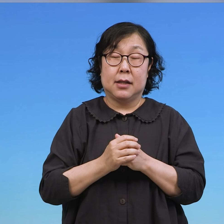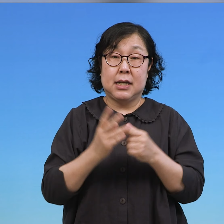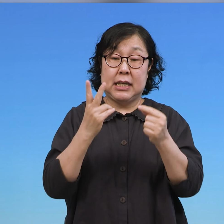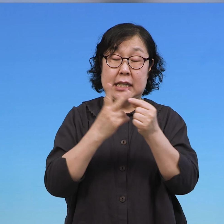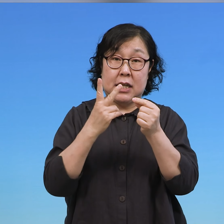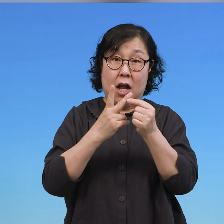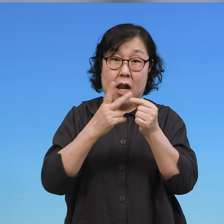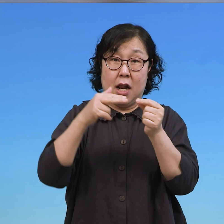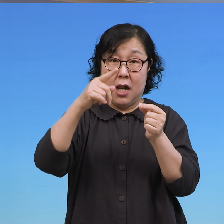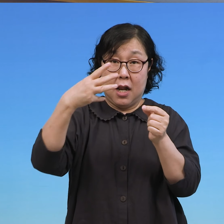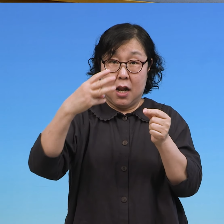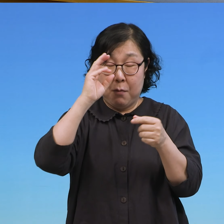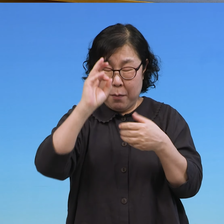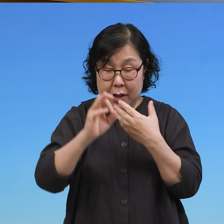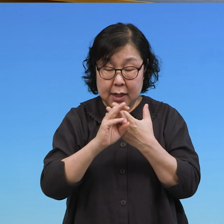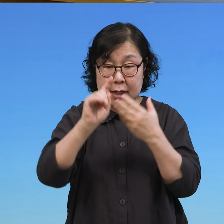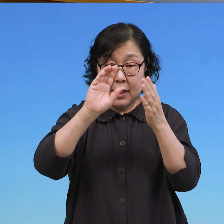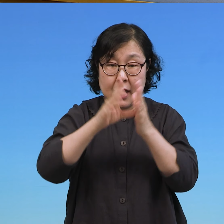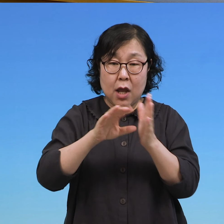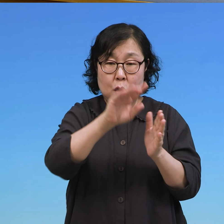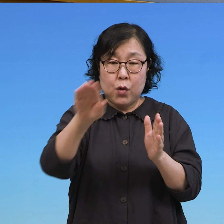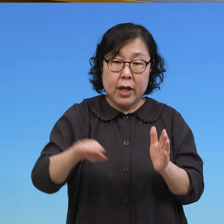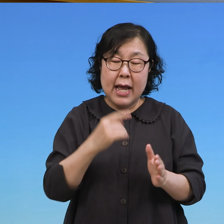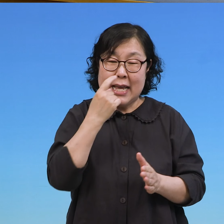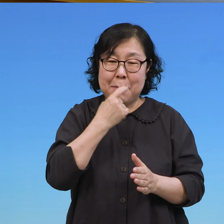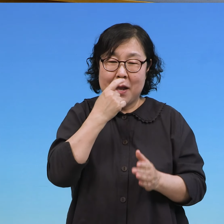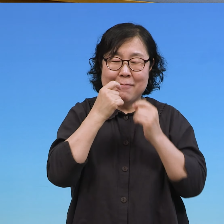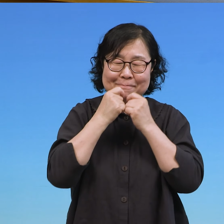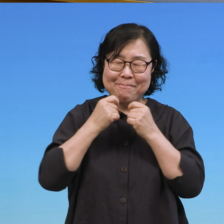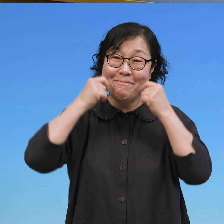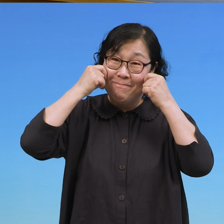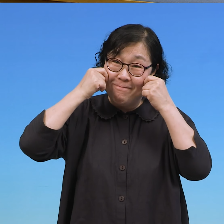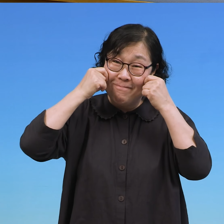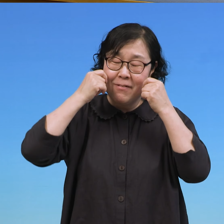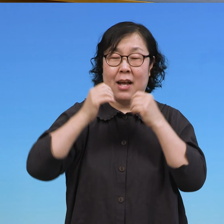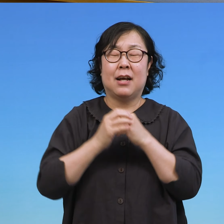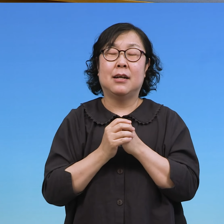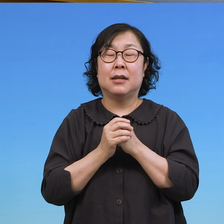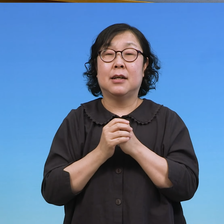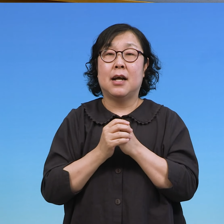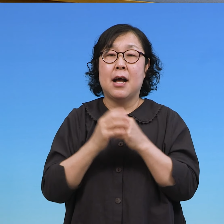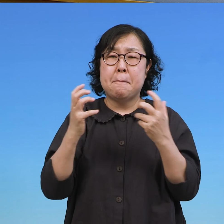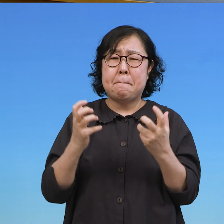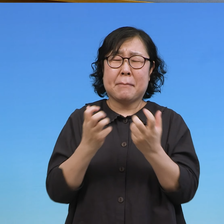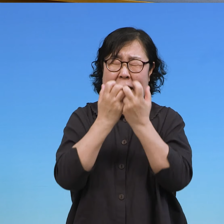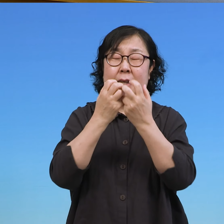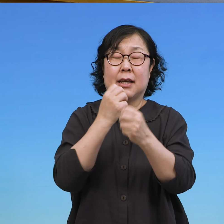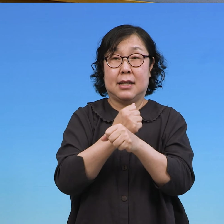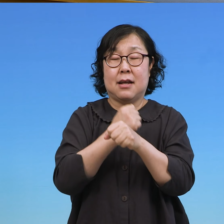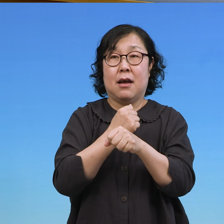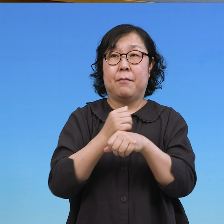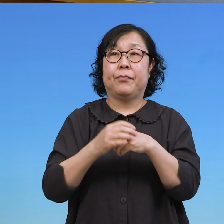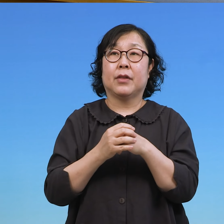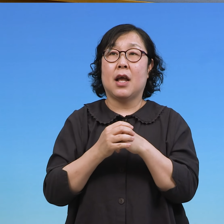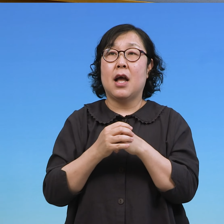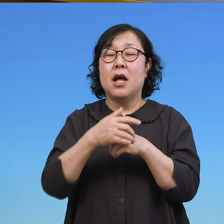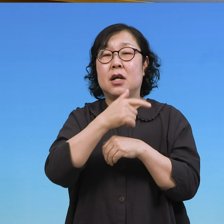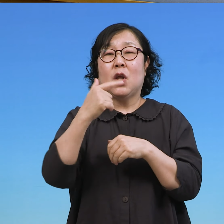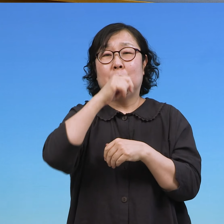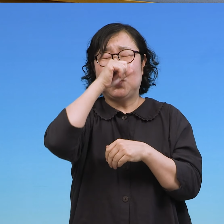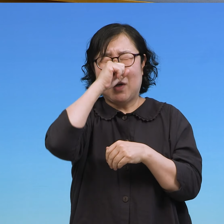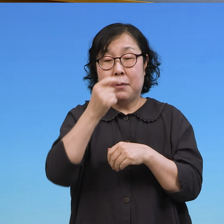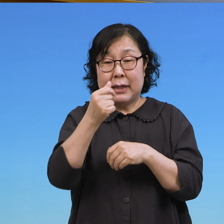2절도 마찬가지입니다. 그때에 우리 입에는 웃음이 가득하고, 이런 거 기억나시죠? 막 너무